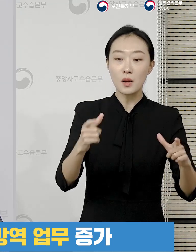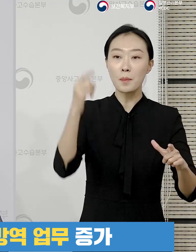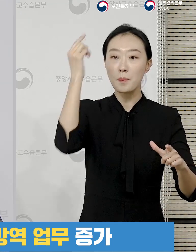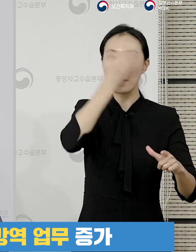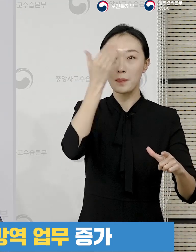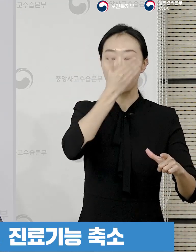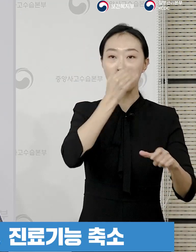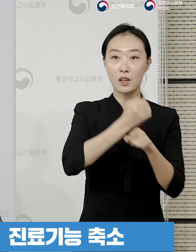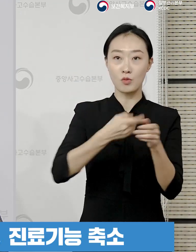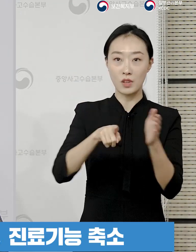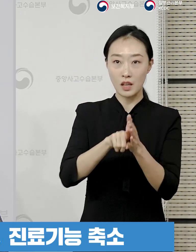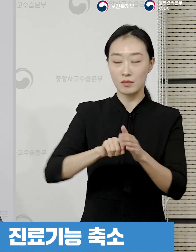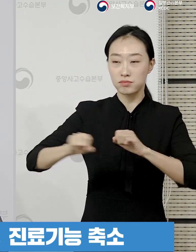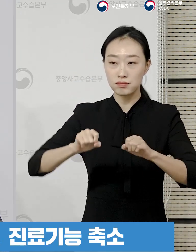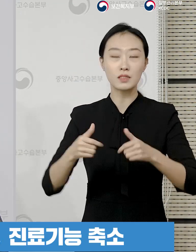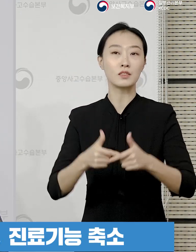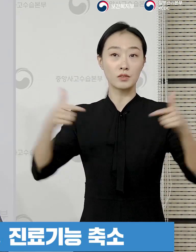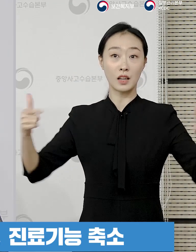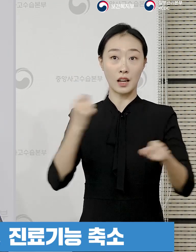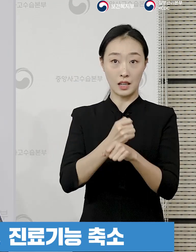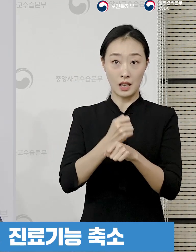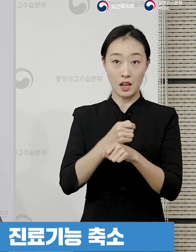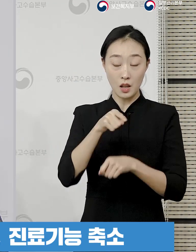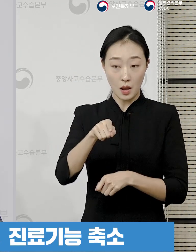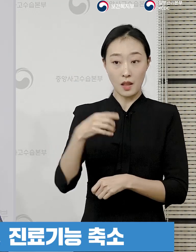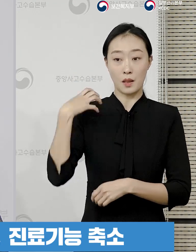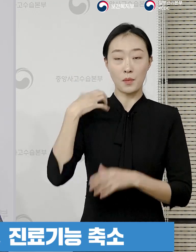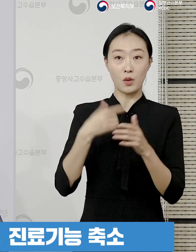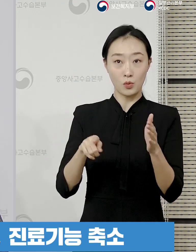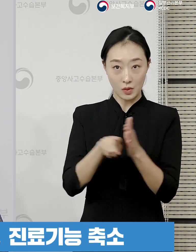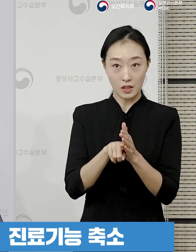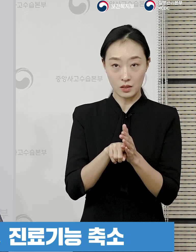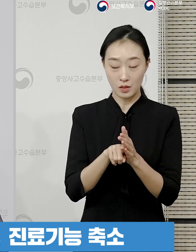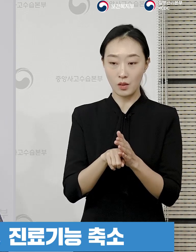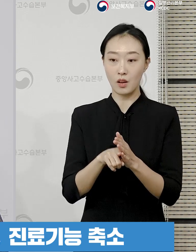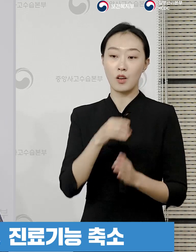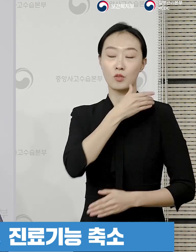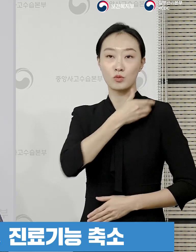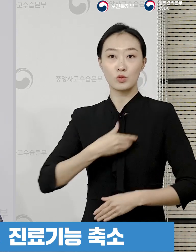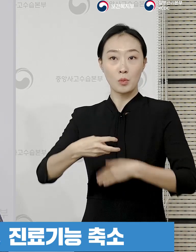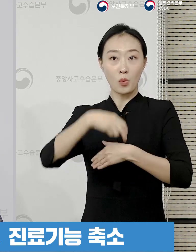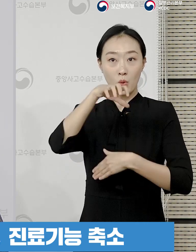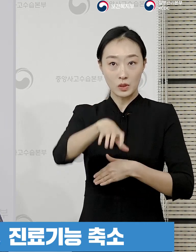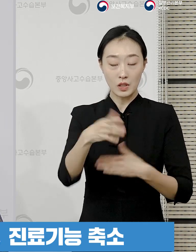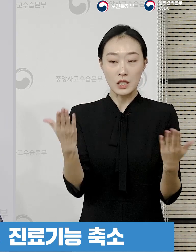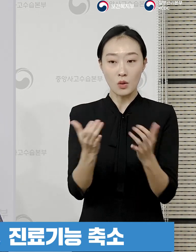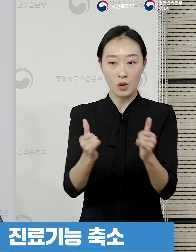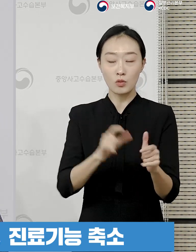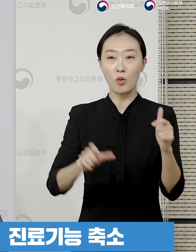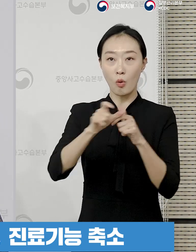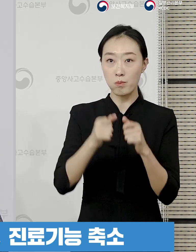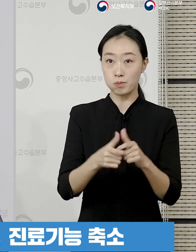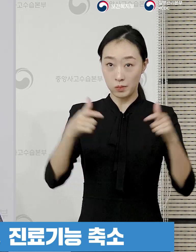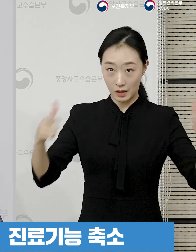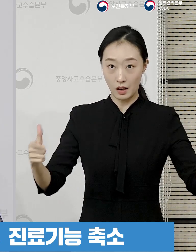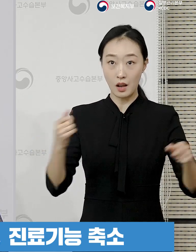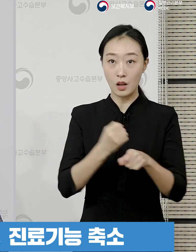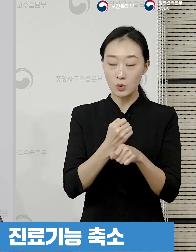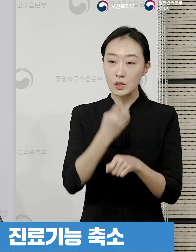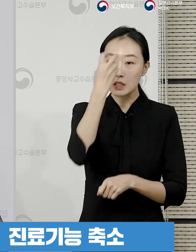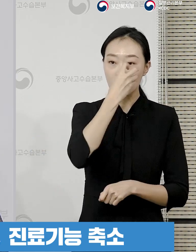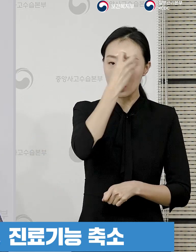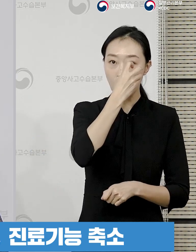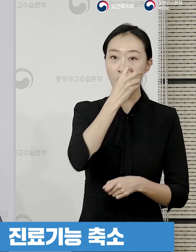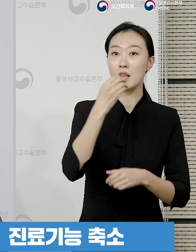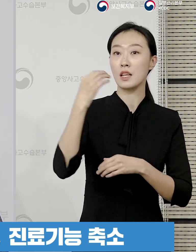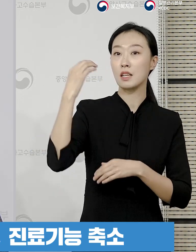증가하고 있습니다. 이를 감당하기 위해서 지역 보건소의 방역 인력을 대폭 확충하는 대신 진료 기능과 같은